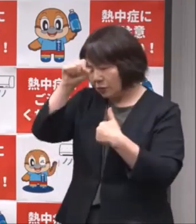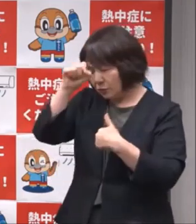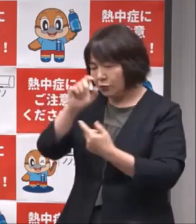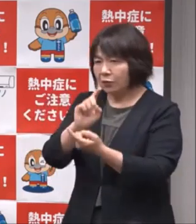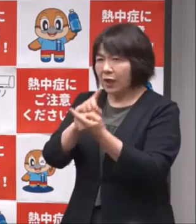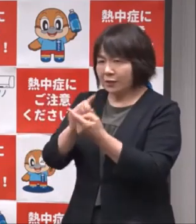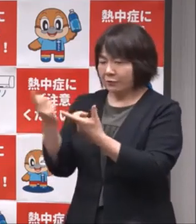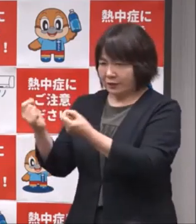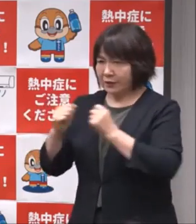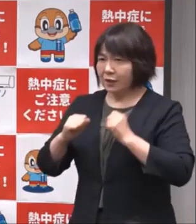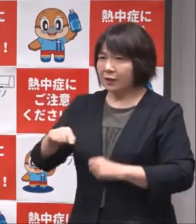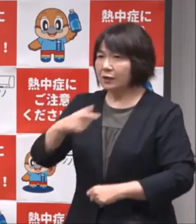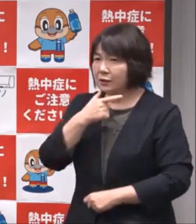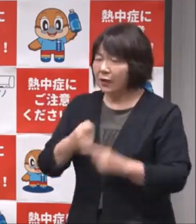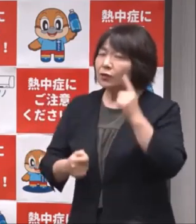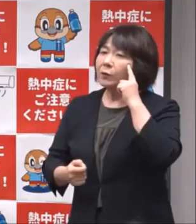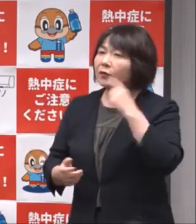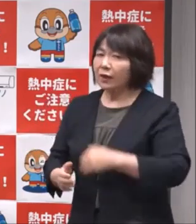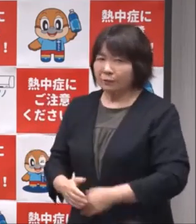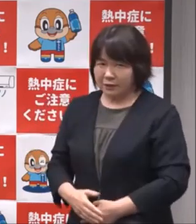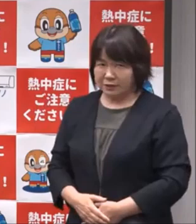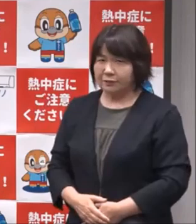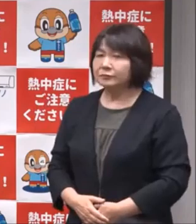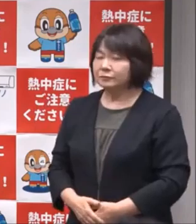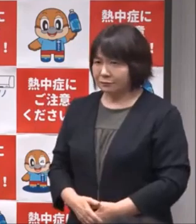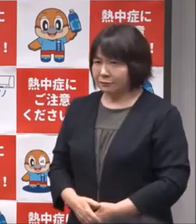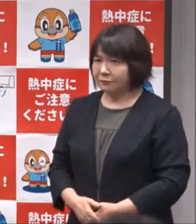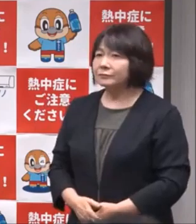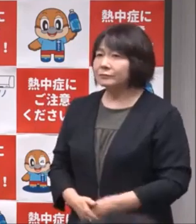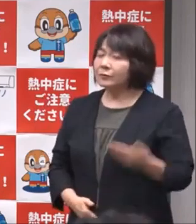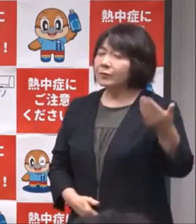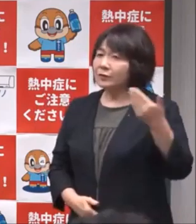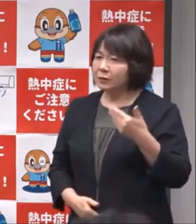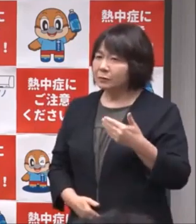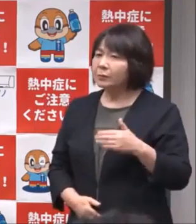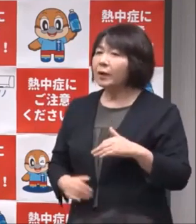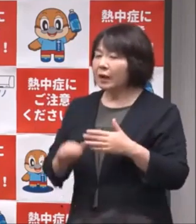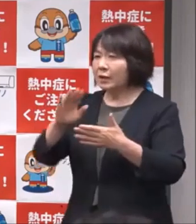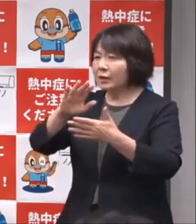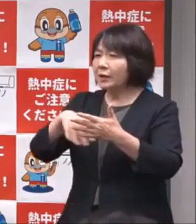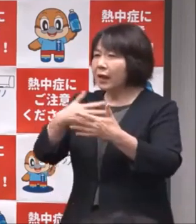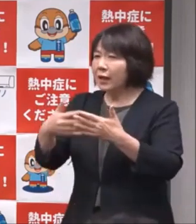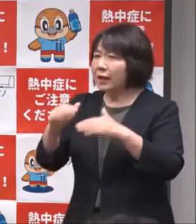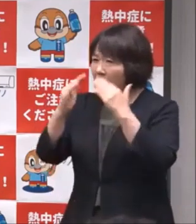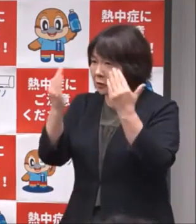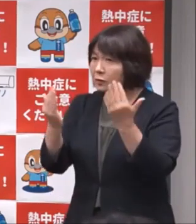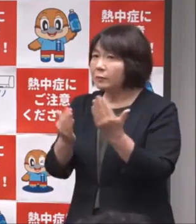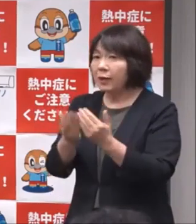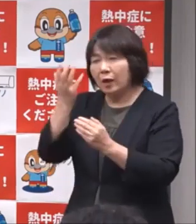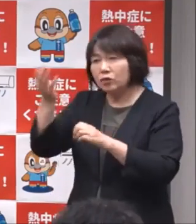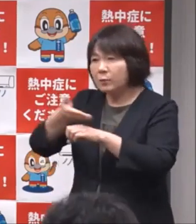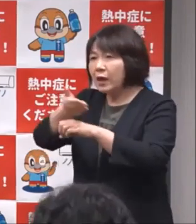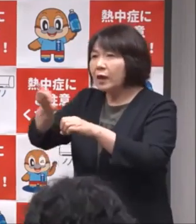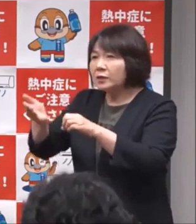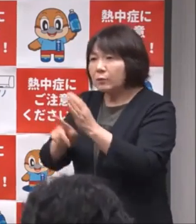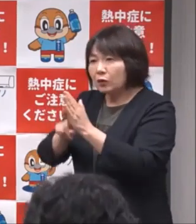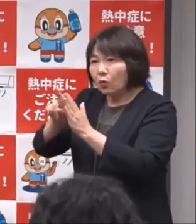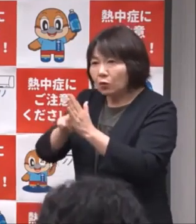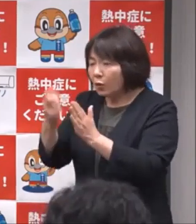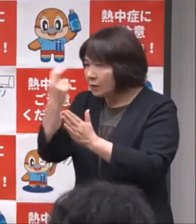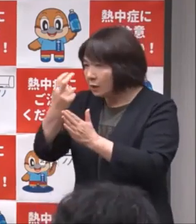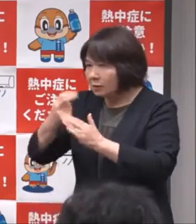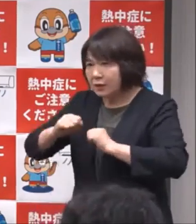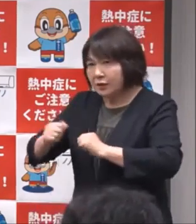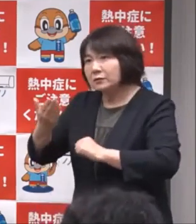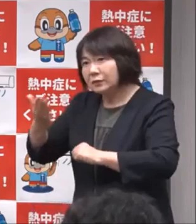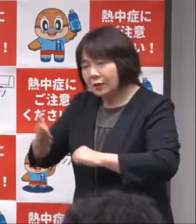っていきたいというふうに思います。 すでにデータは、気温の夢洲の温度データというのは測定されているんでしょうか。そ